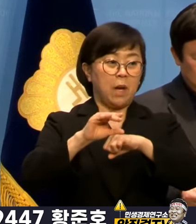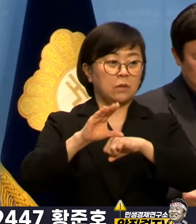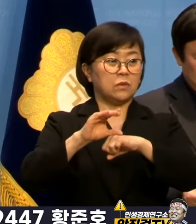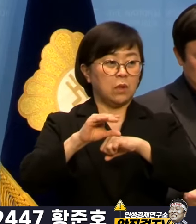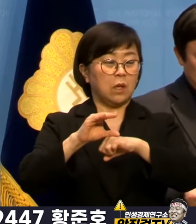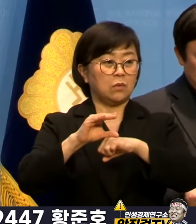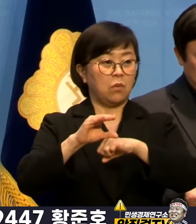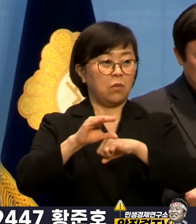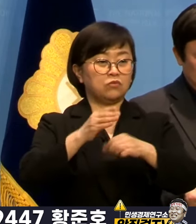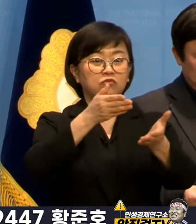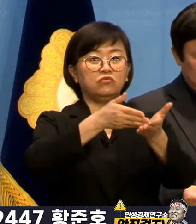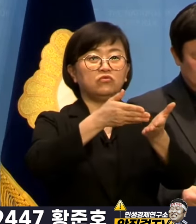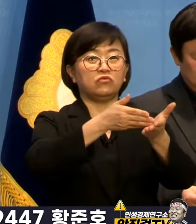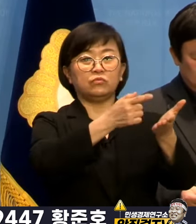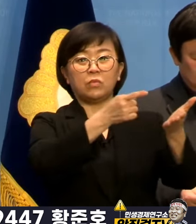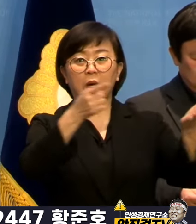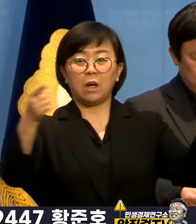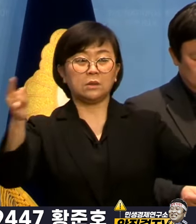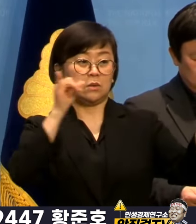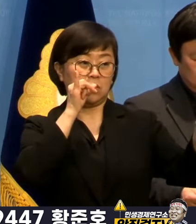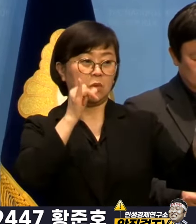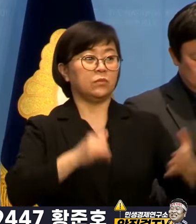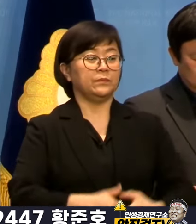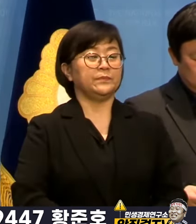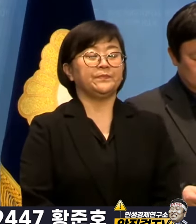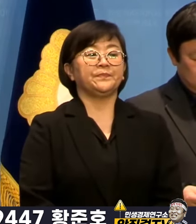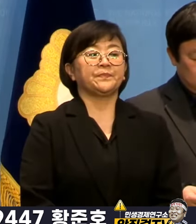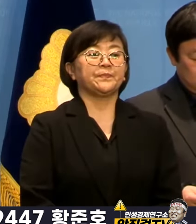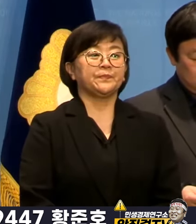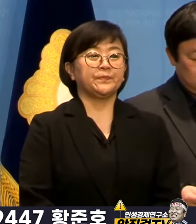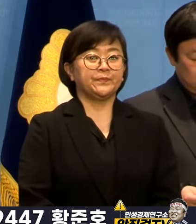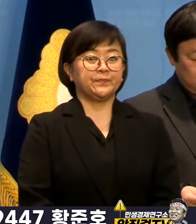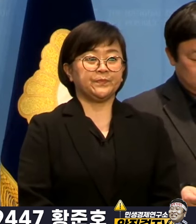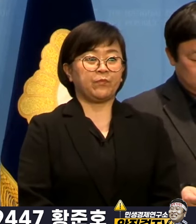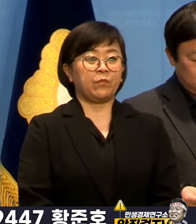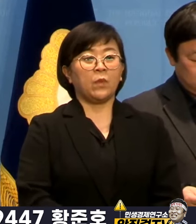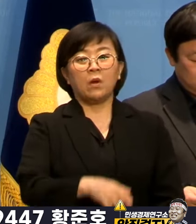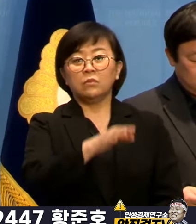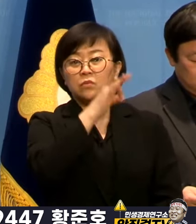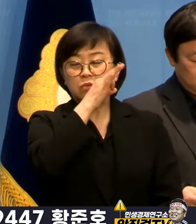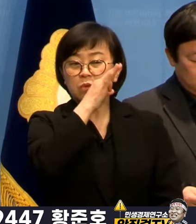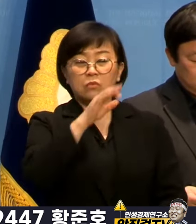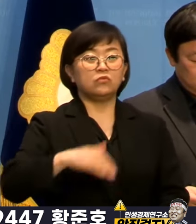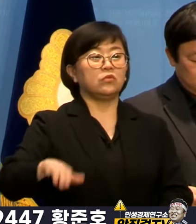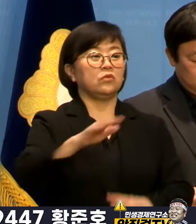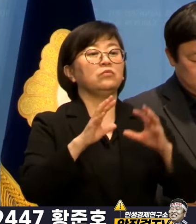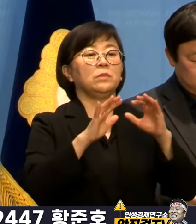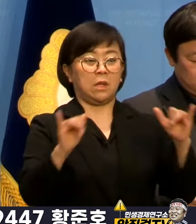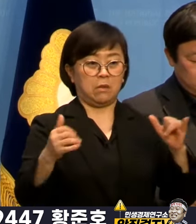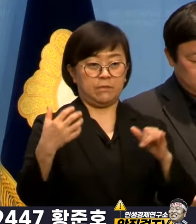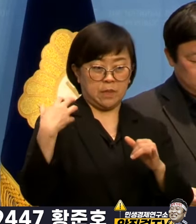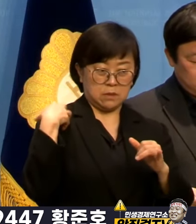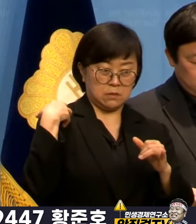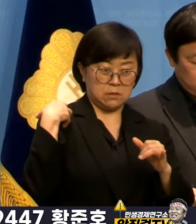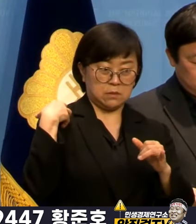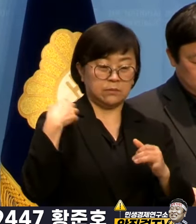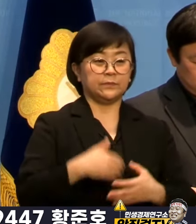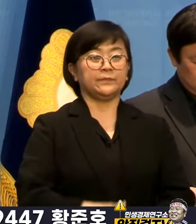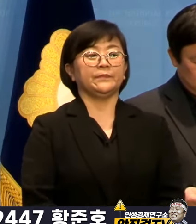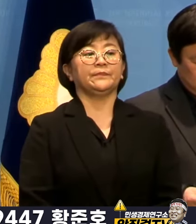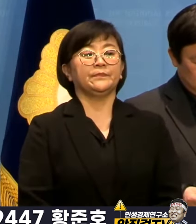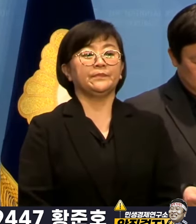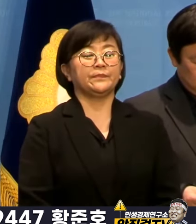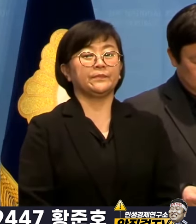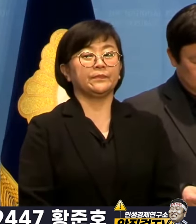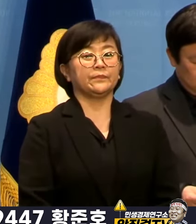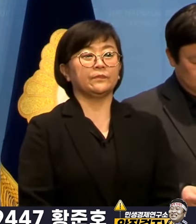국영방송사에서조차 톱뉴스로 언급된 지경에 이르렀습니다. 부끄러움은 모두 우리 국민의 목이 되고